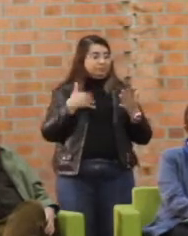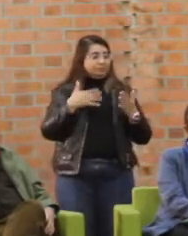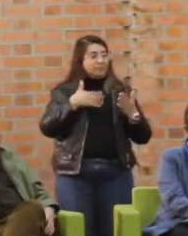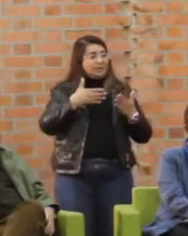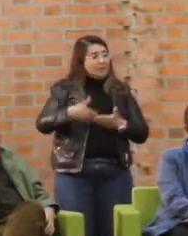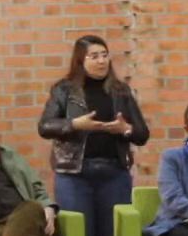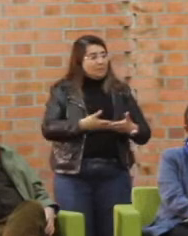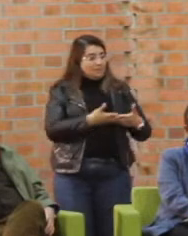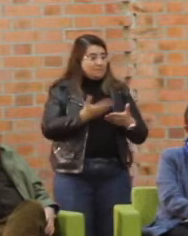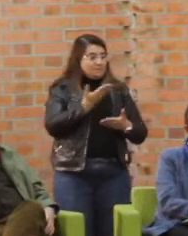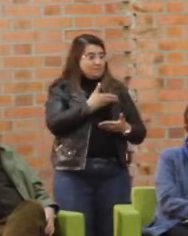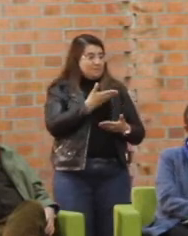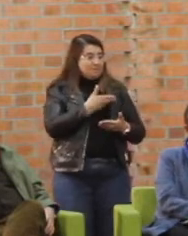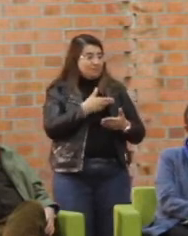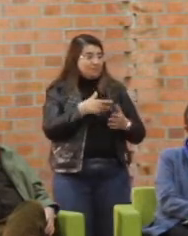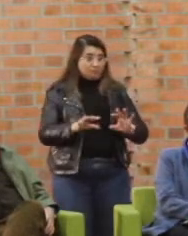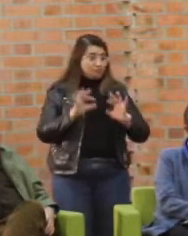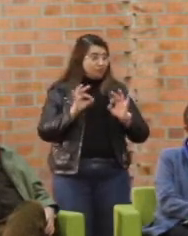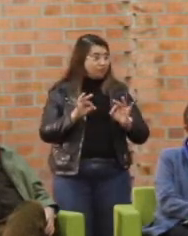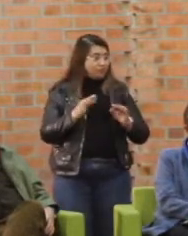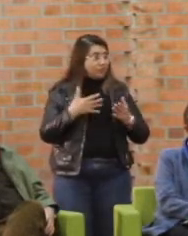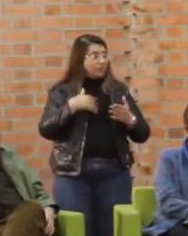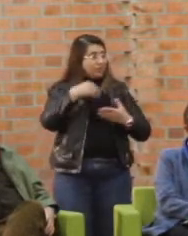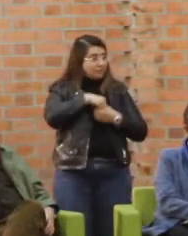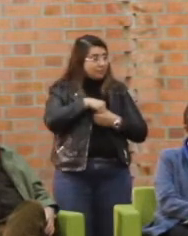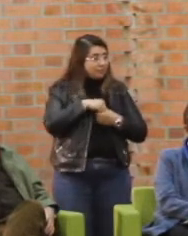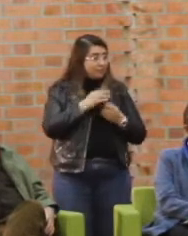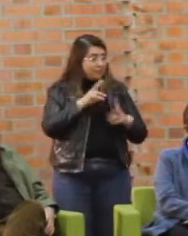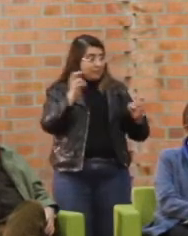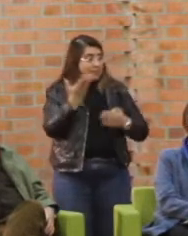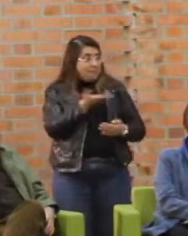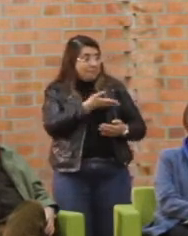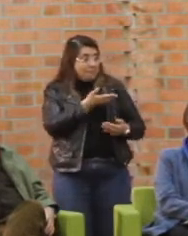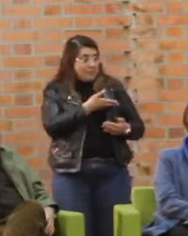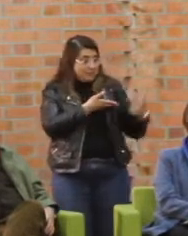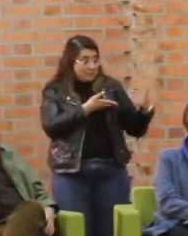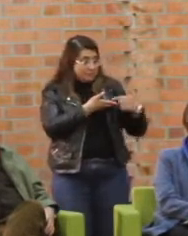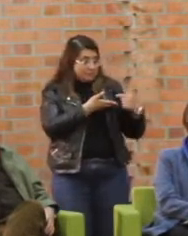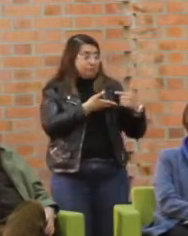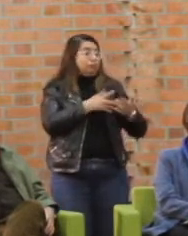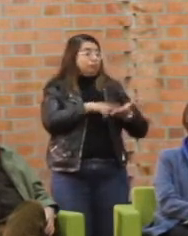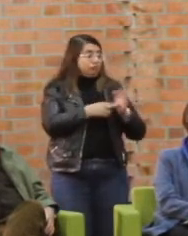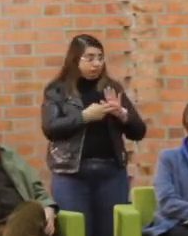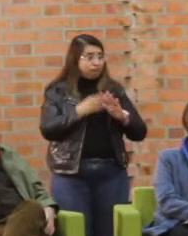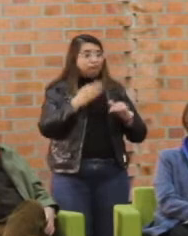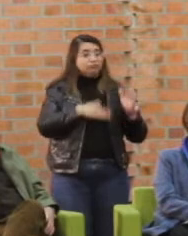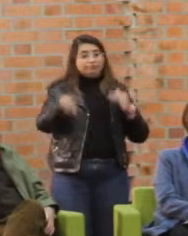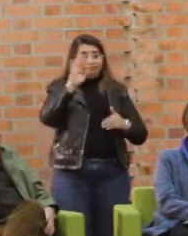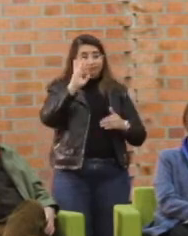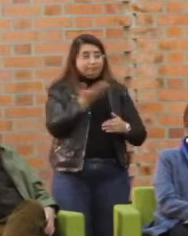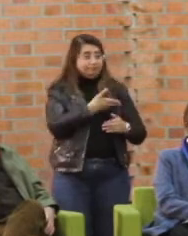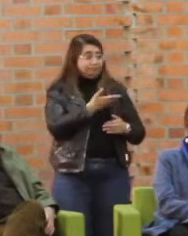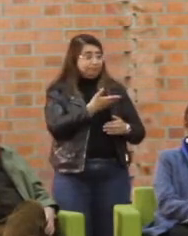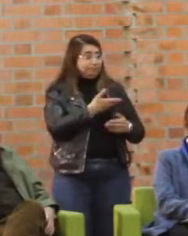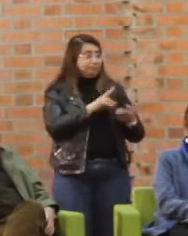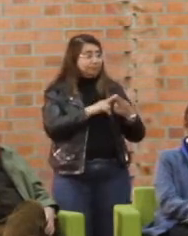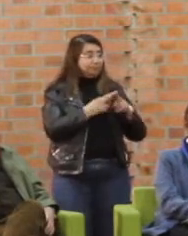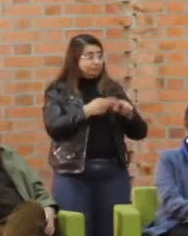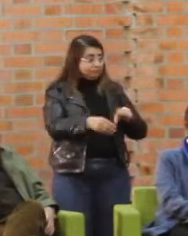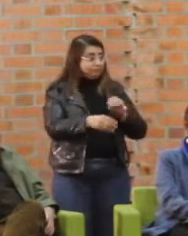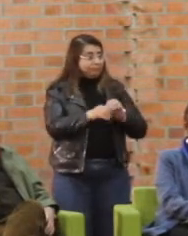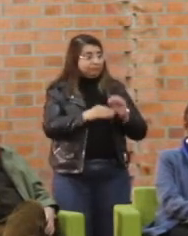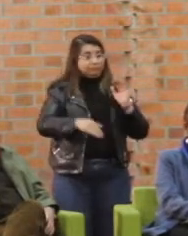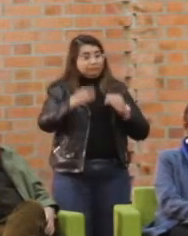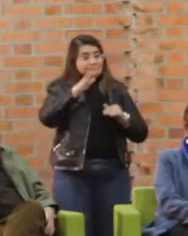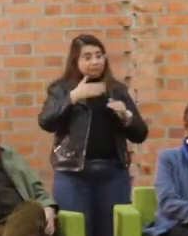maternidad pues no era muy redituable había que asumir la maternidad Y desde ese Asunción de la maternidad proyectarla hacia